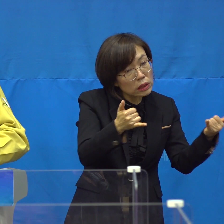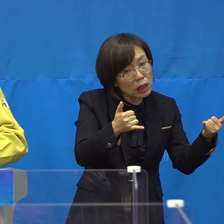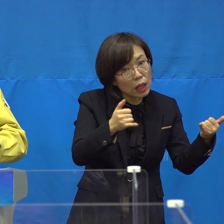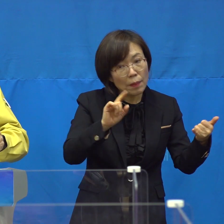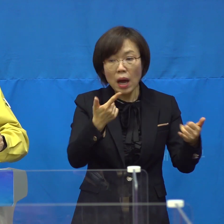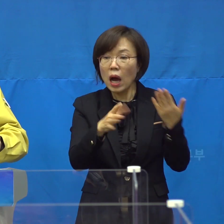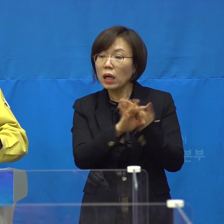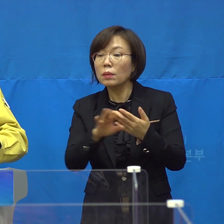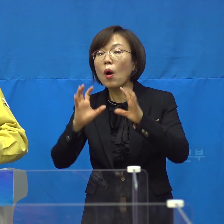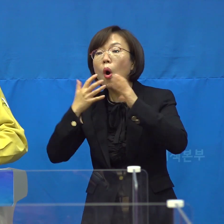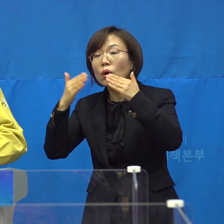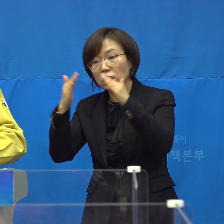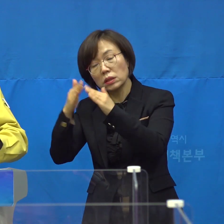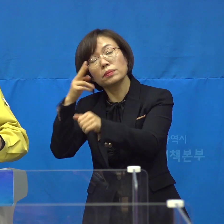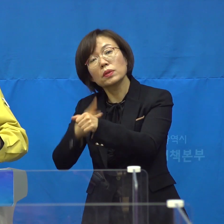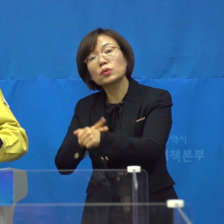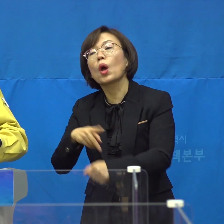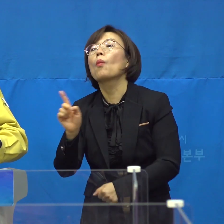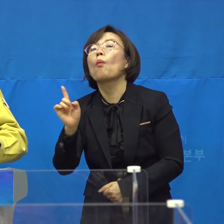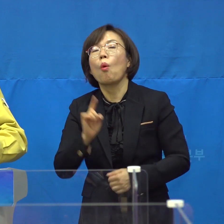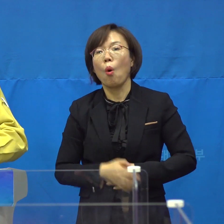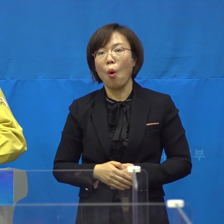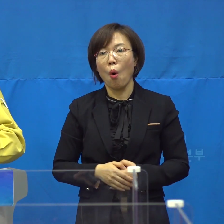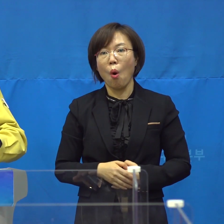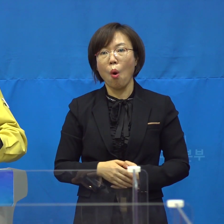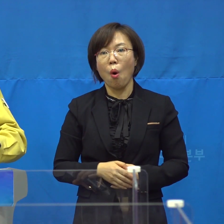분입니까? 아니면 어린이집 교사입니까?